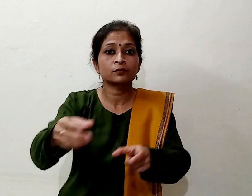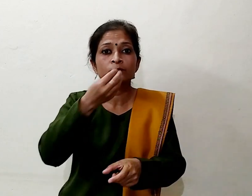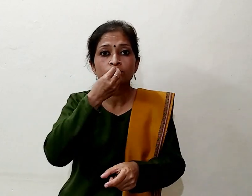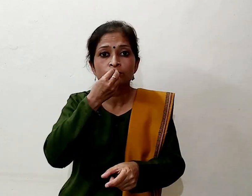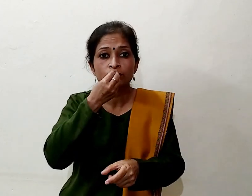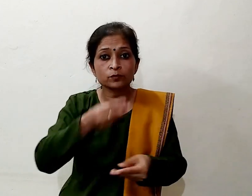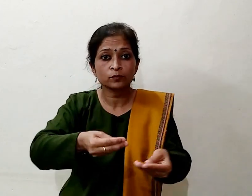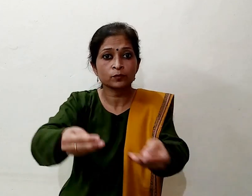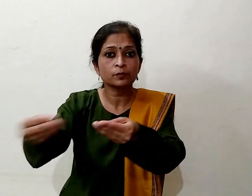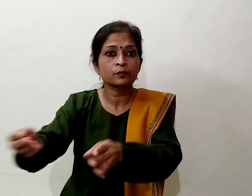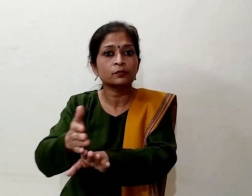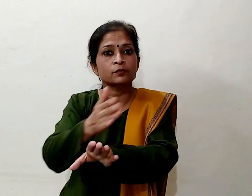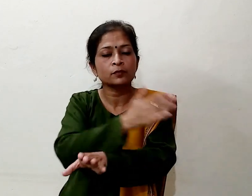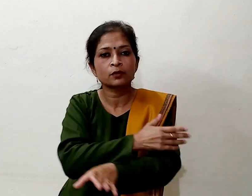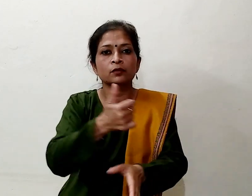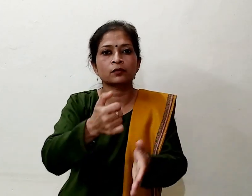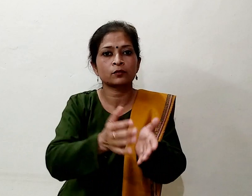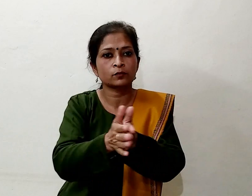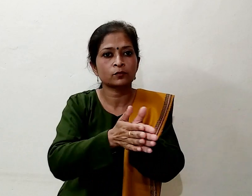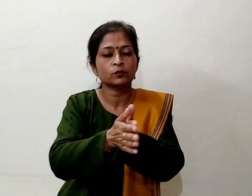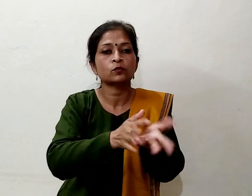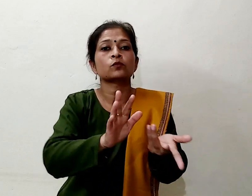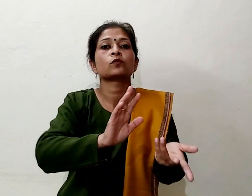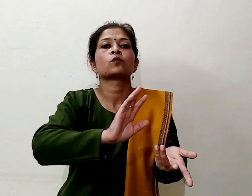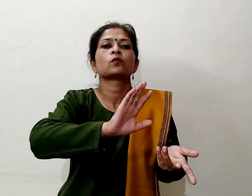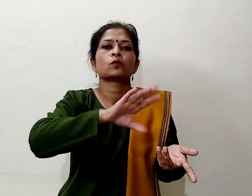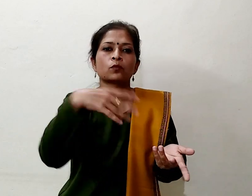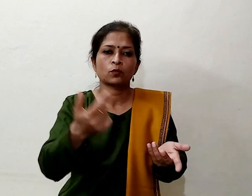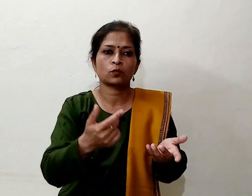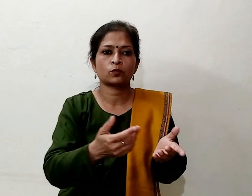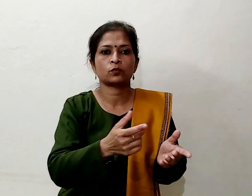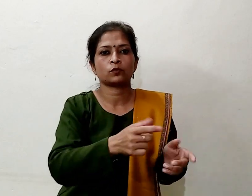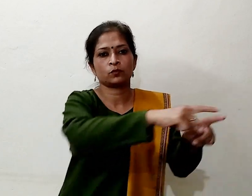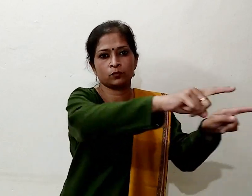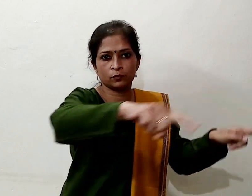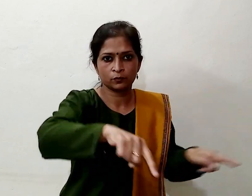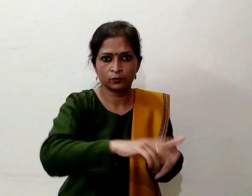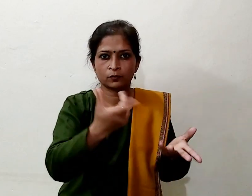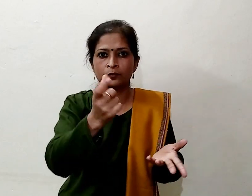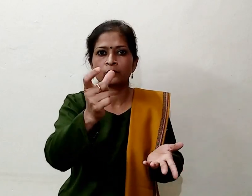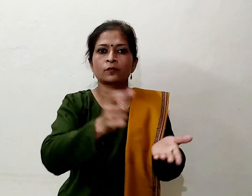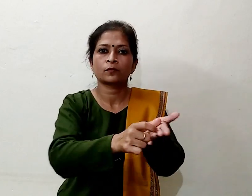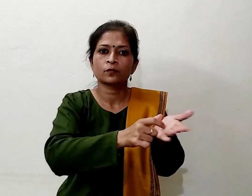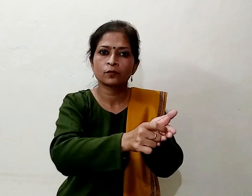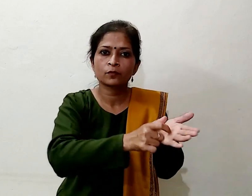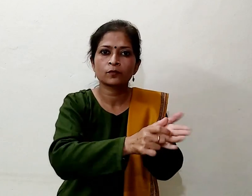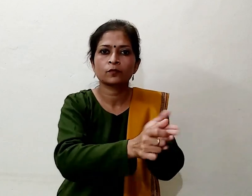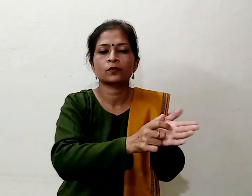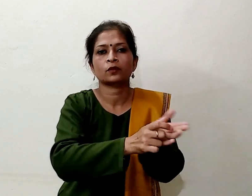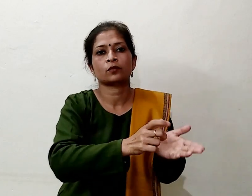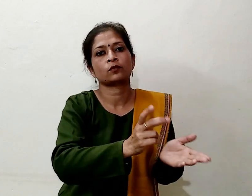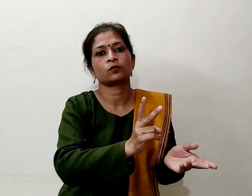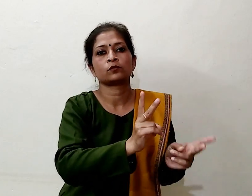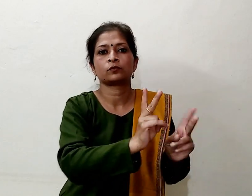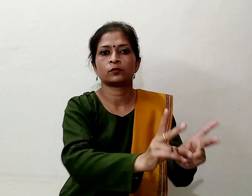पहले हाथों को सैनेटाइस करने की व्यवस्था करें अत्वा एक वाश बेसिन और साबुन की व्यवस्था करें